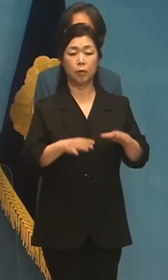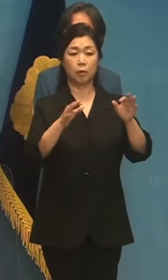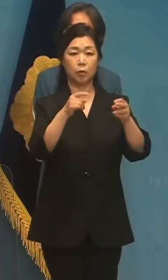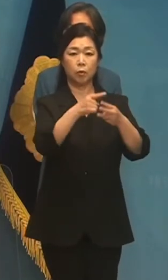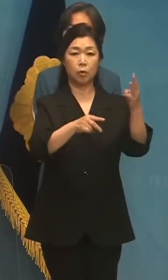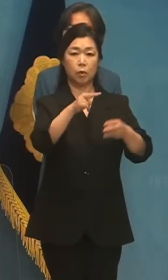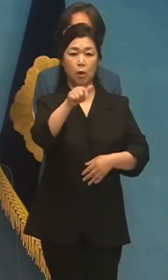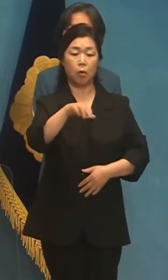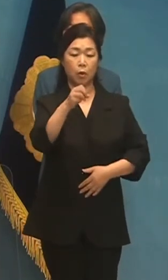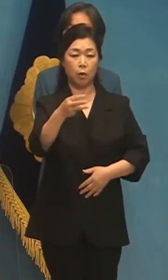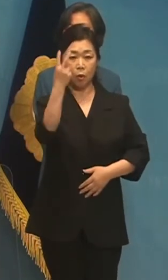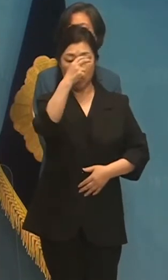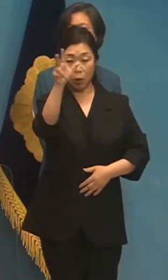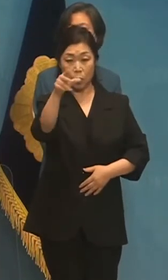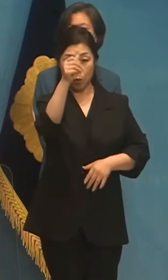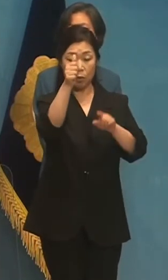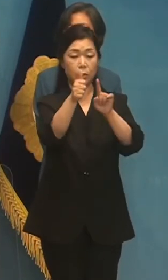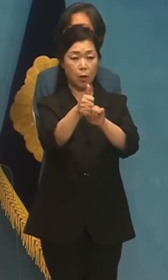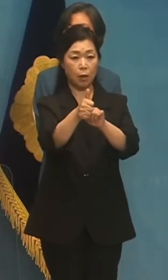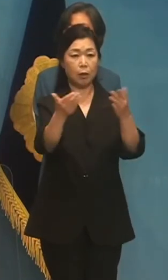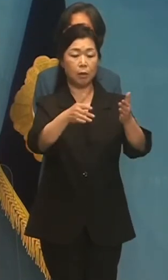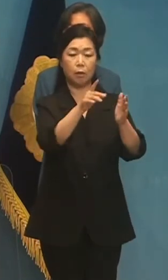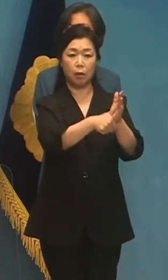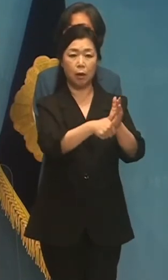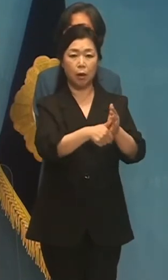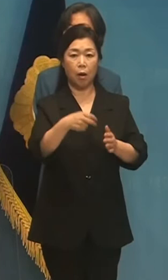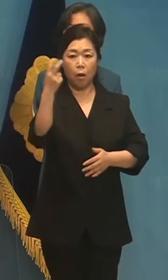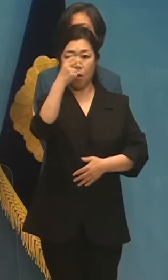윤석열 검찰총장 시절의 검찰이